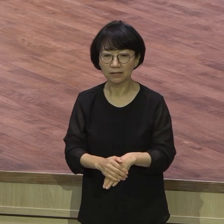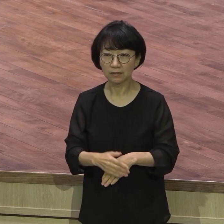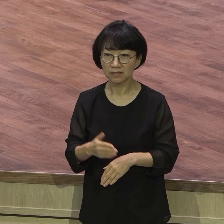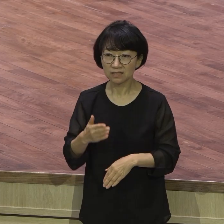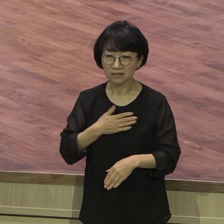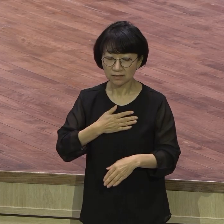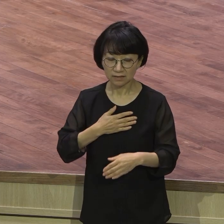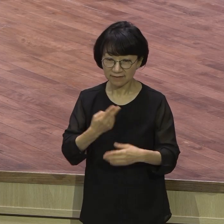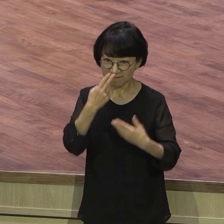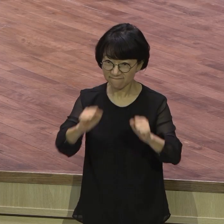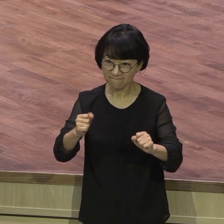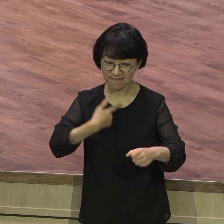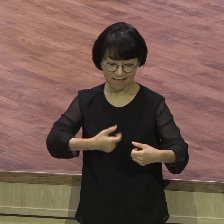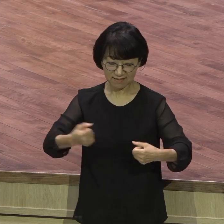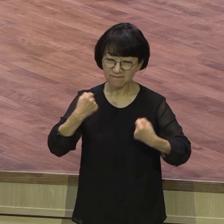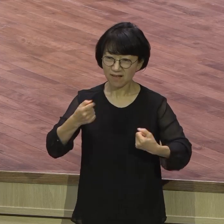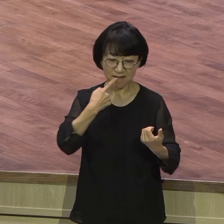드러날 수 없어요